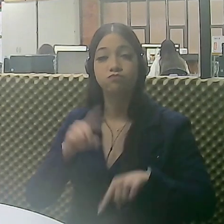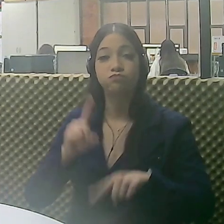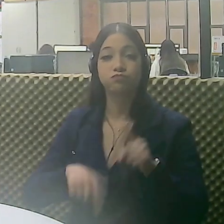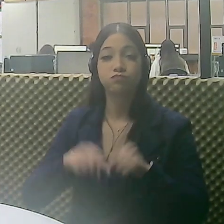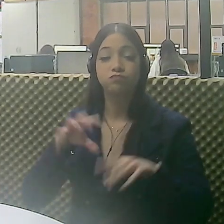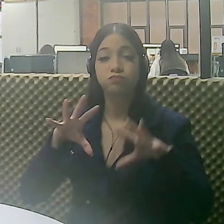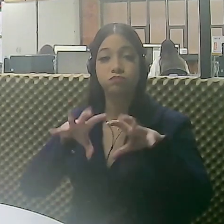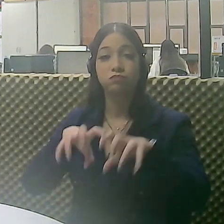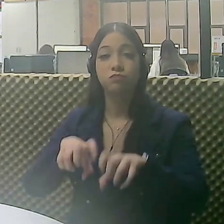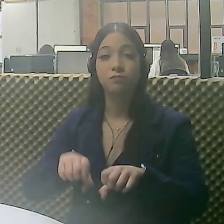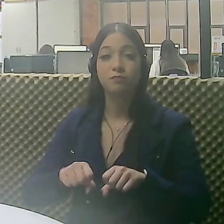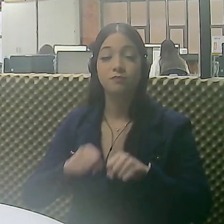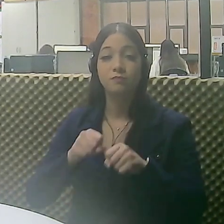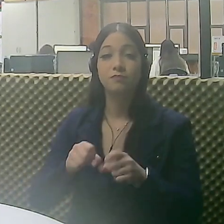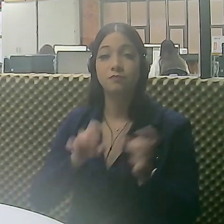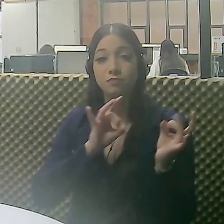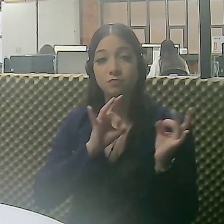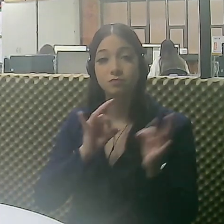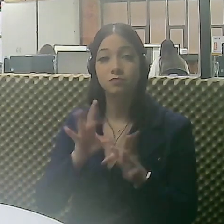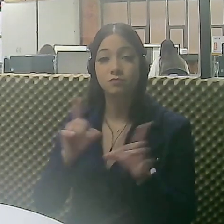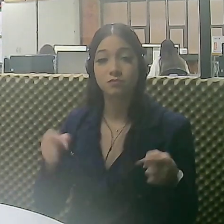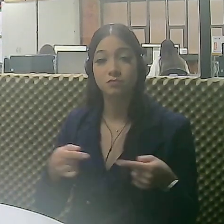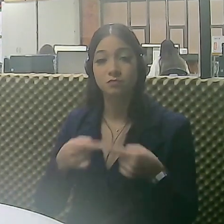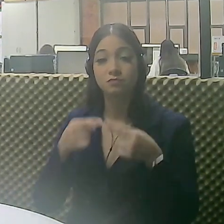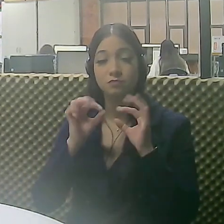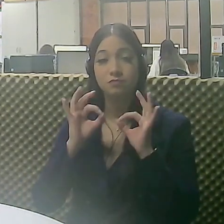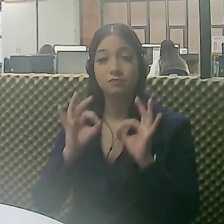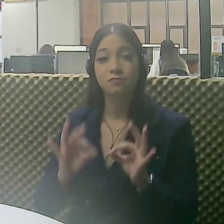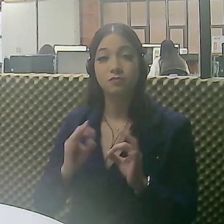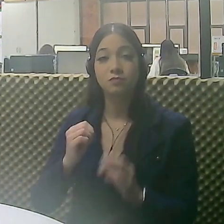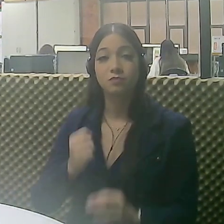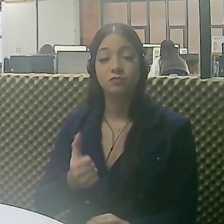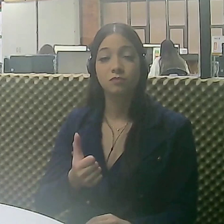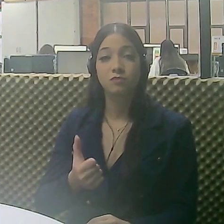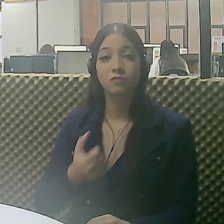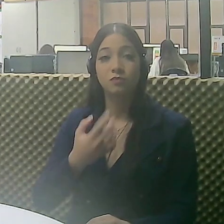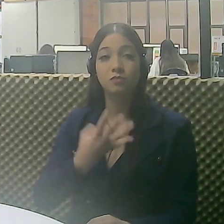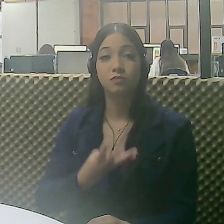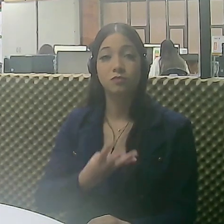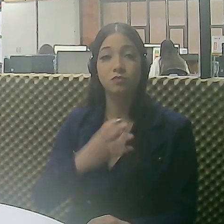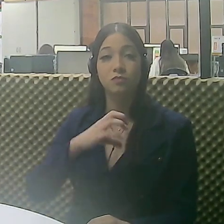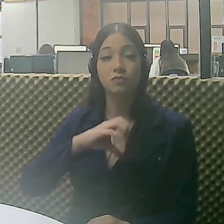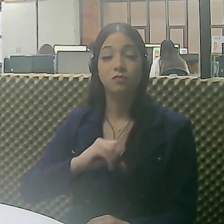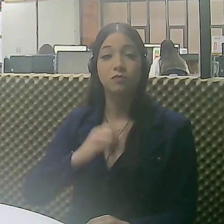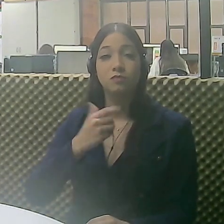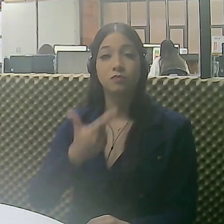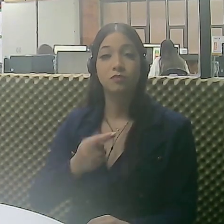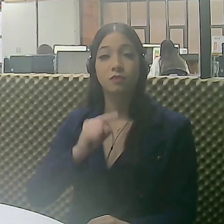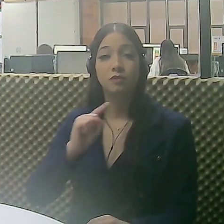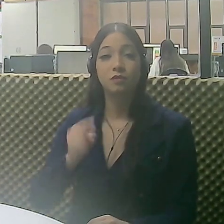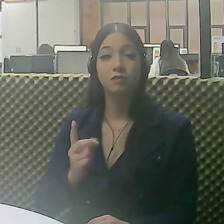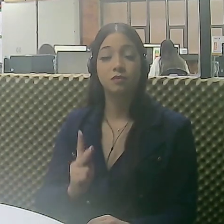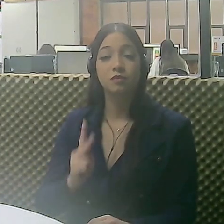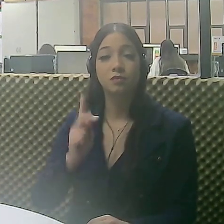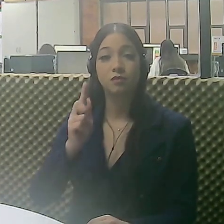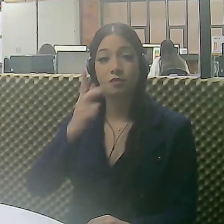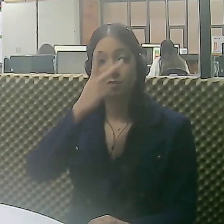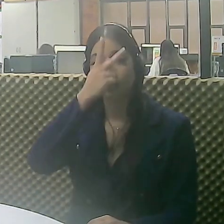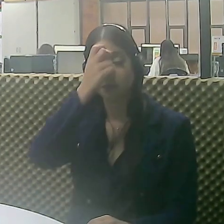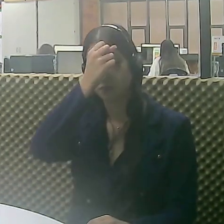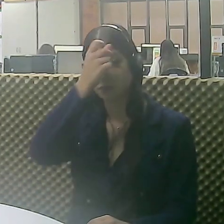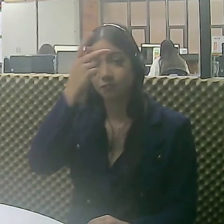foram recolhidos e descartados adequadamente quase 492 toneladas pela